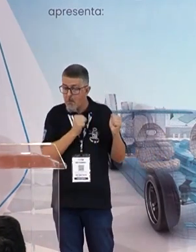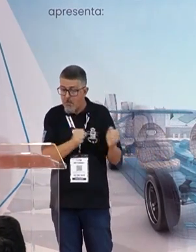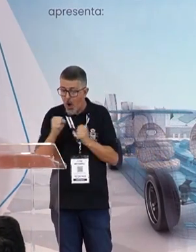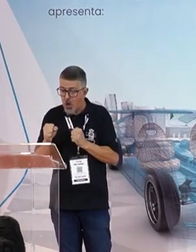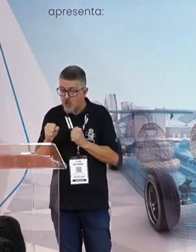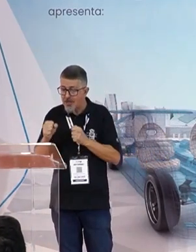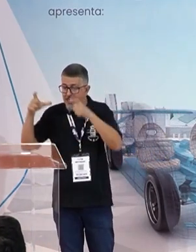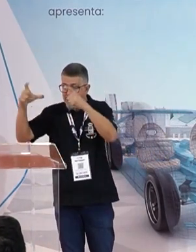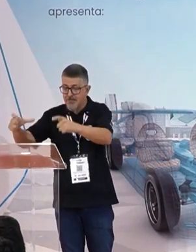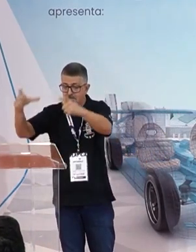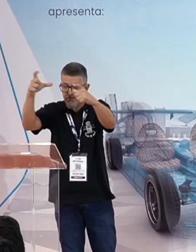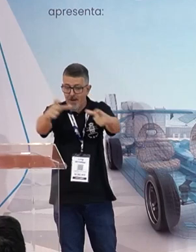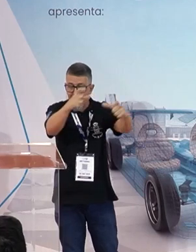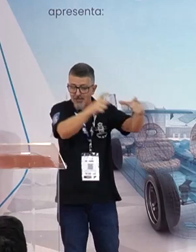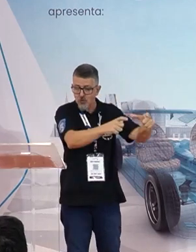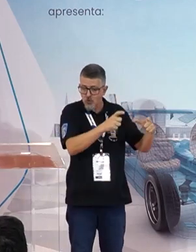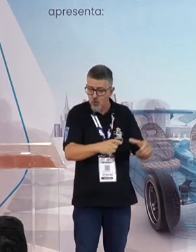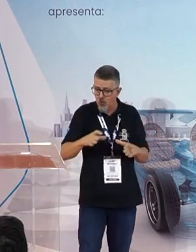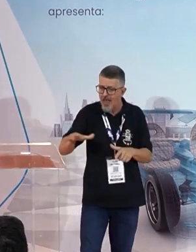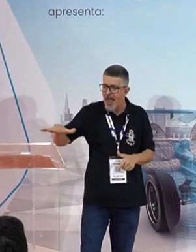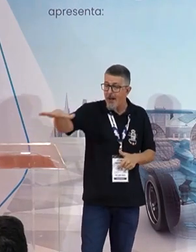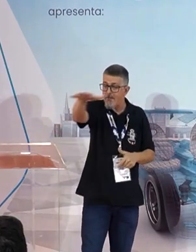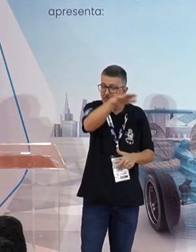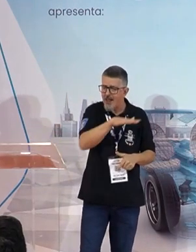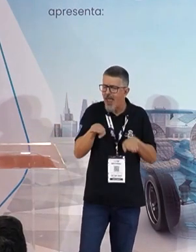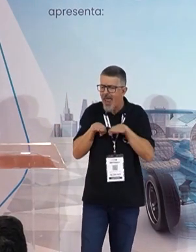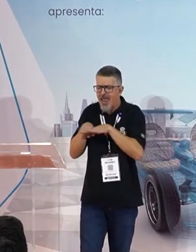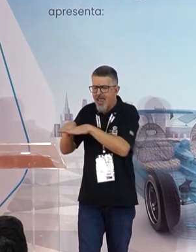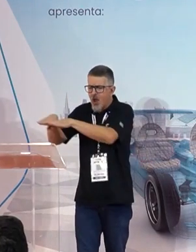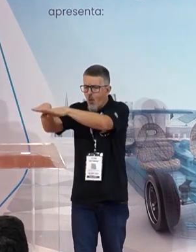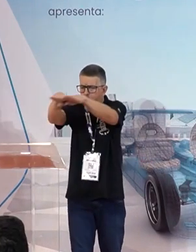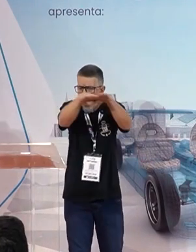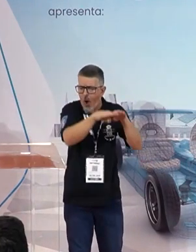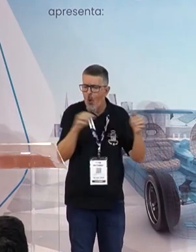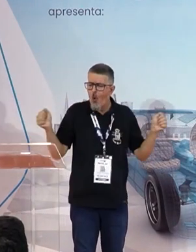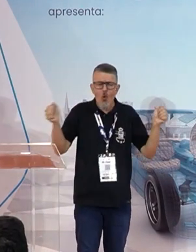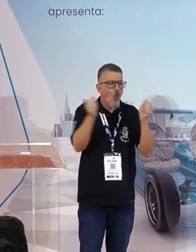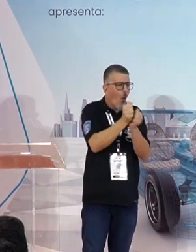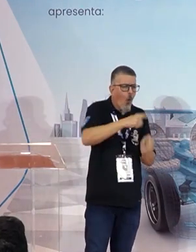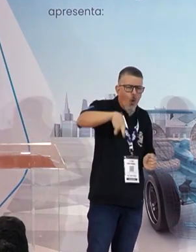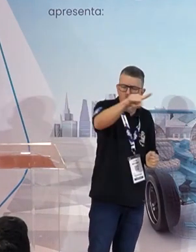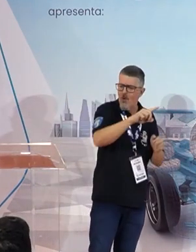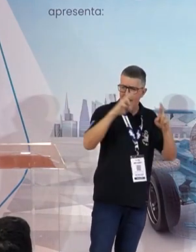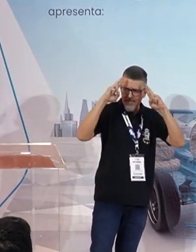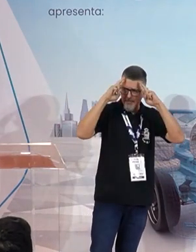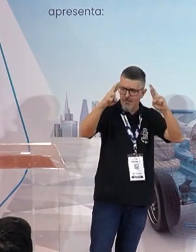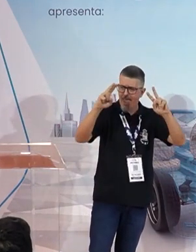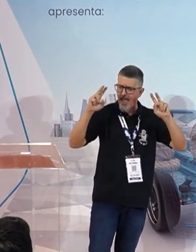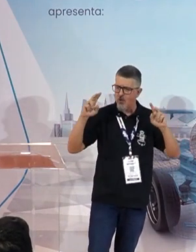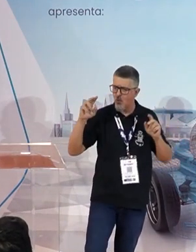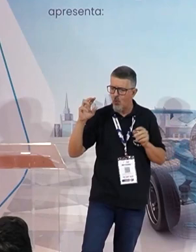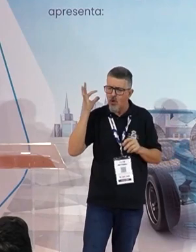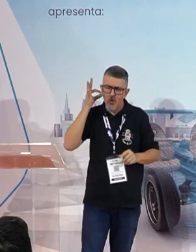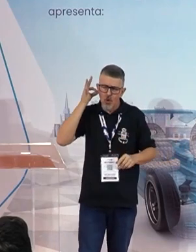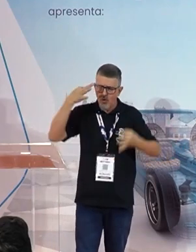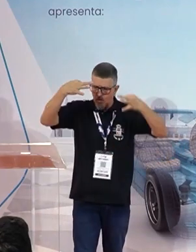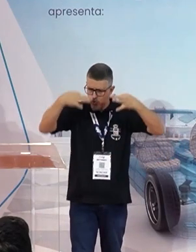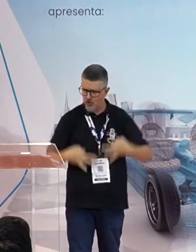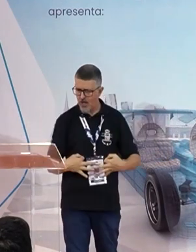também que a gente pode circular nos mesmos espaços com respeito e